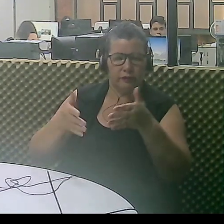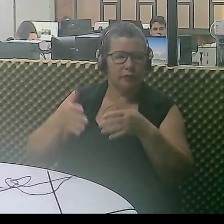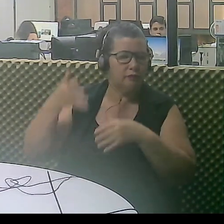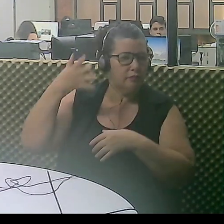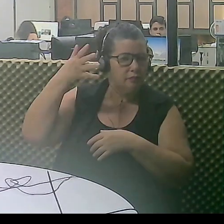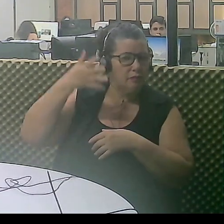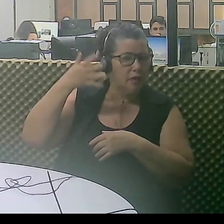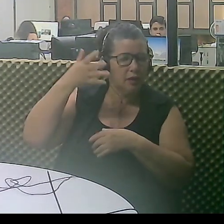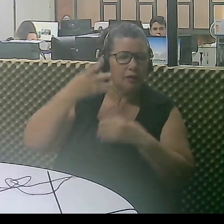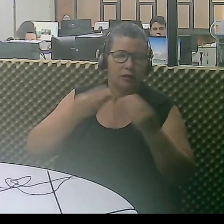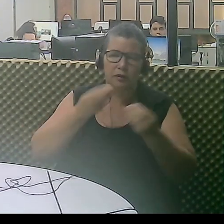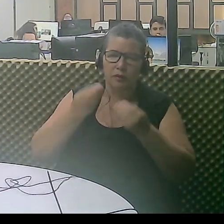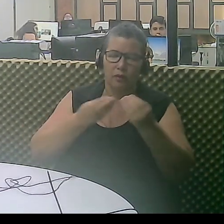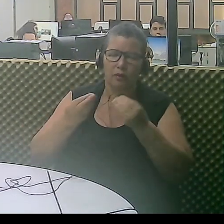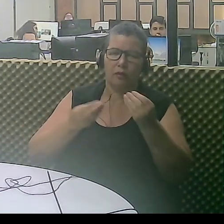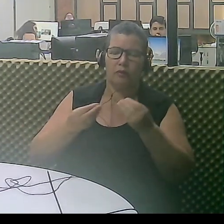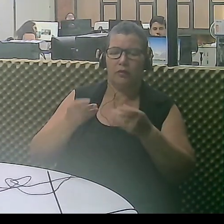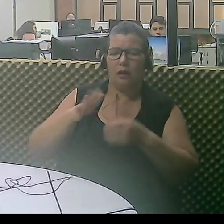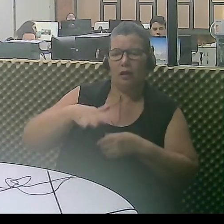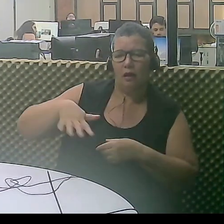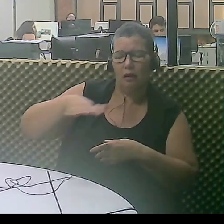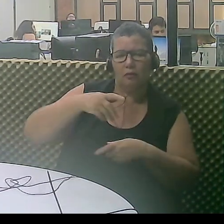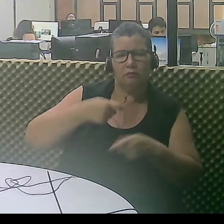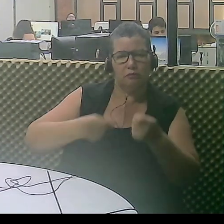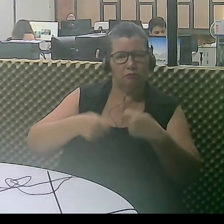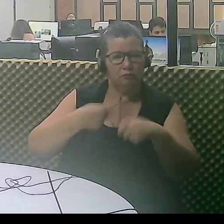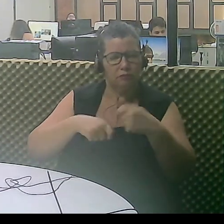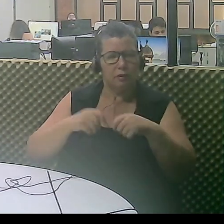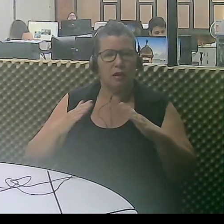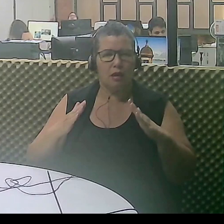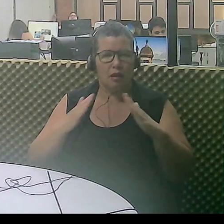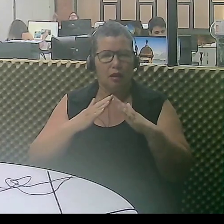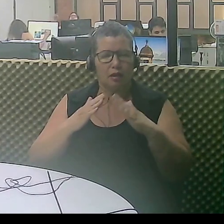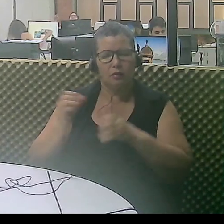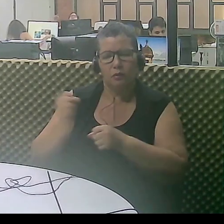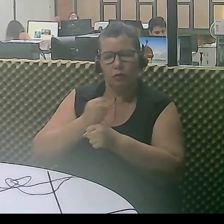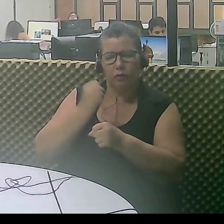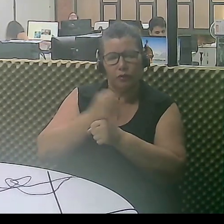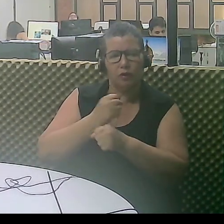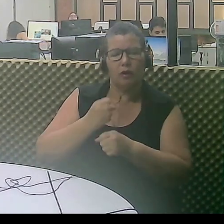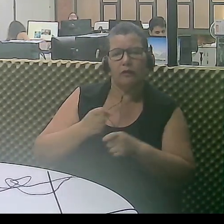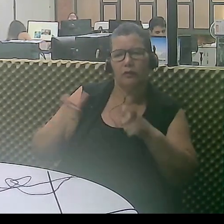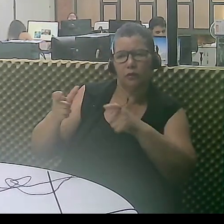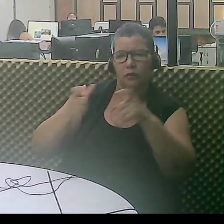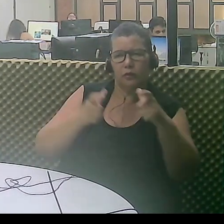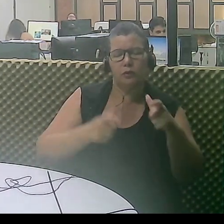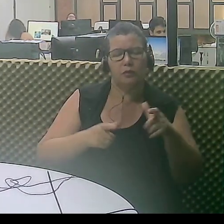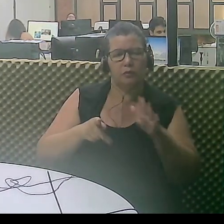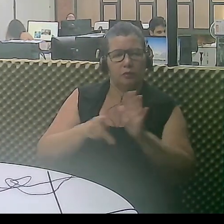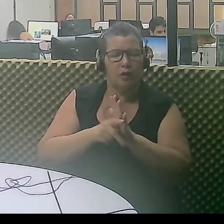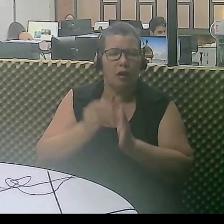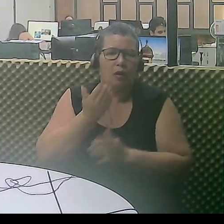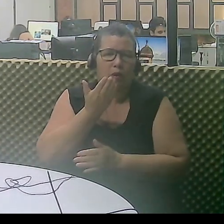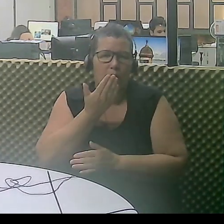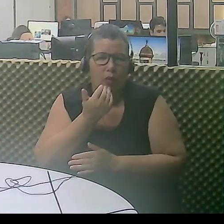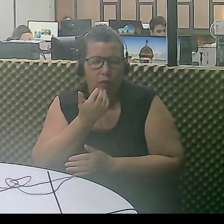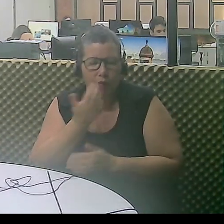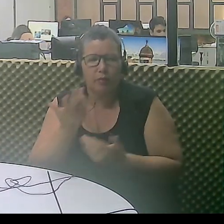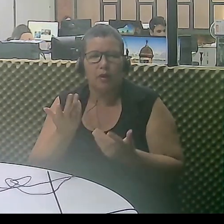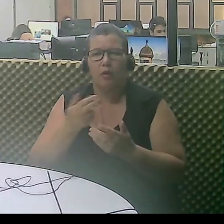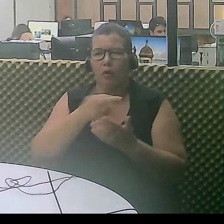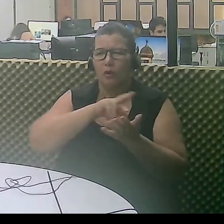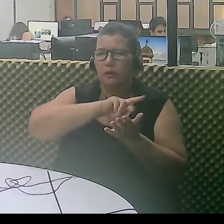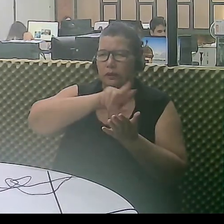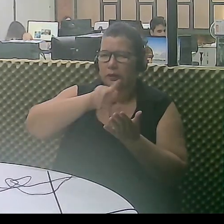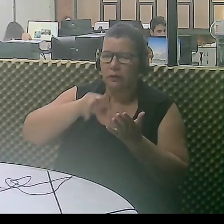mercado imobiliário, investimentos e construção civil, praça de alimentação, entre outros. No Mega Feirão, que tem